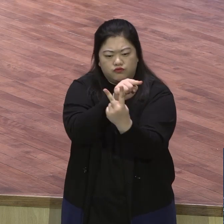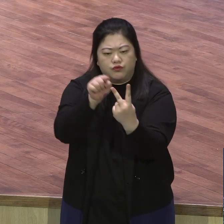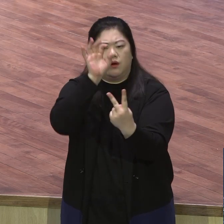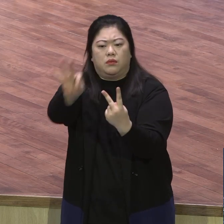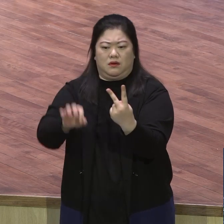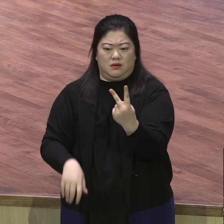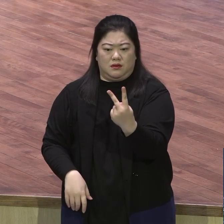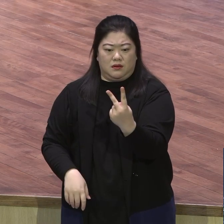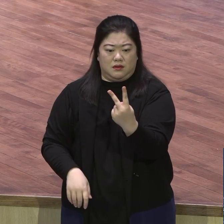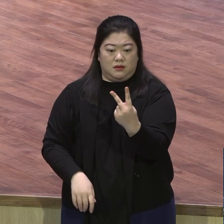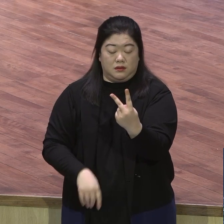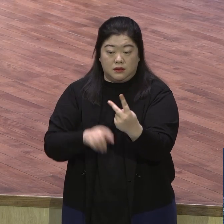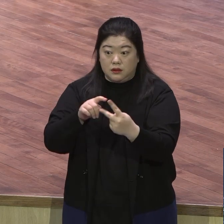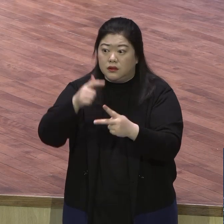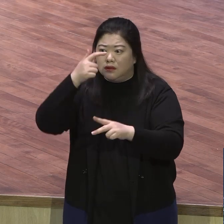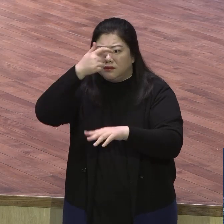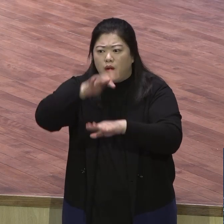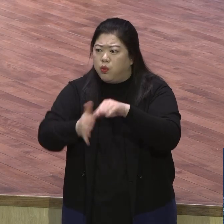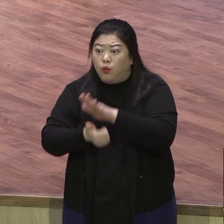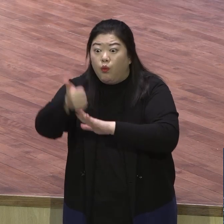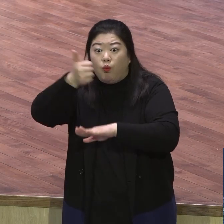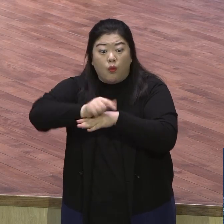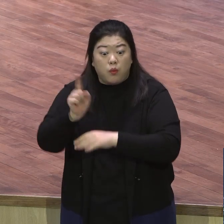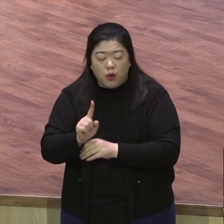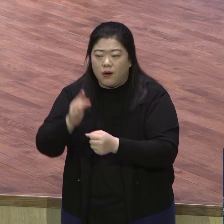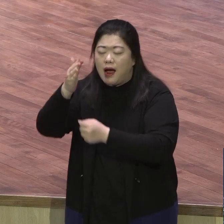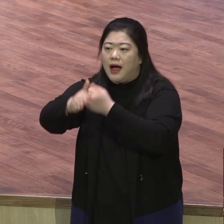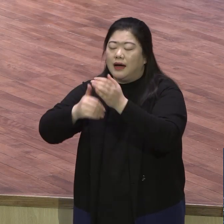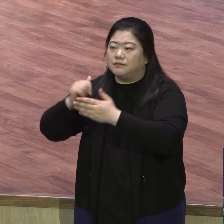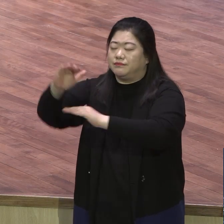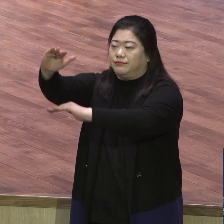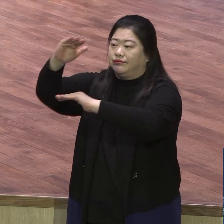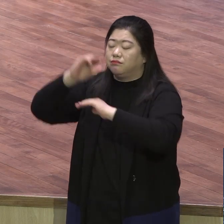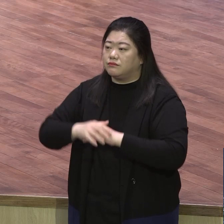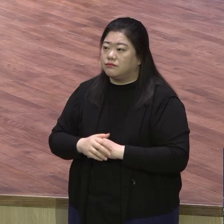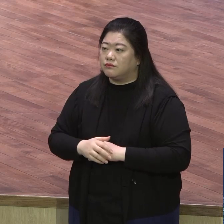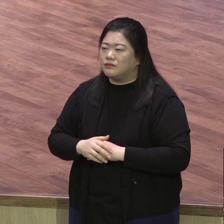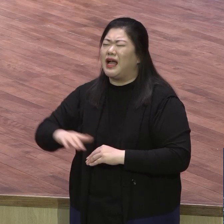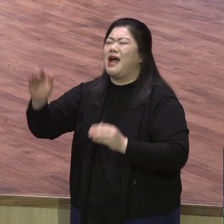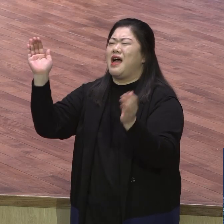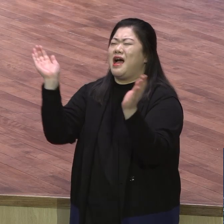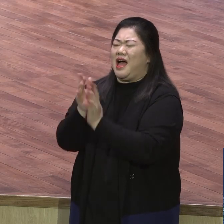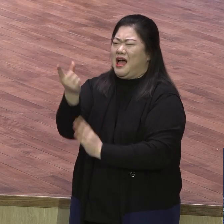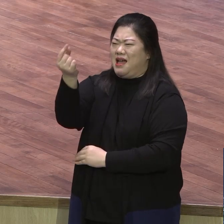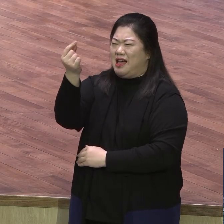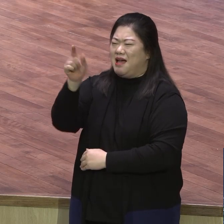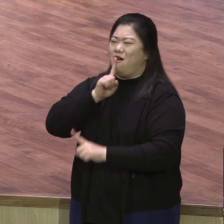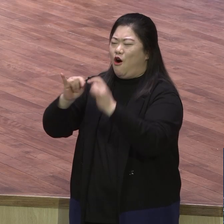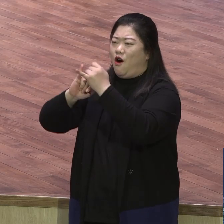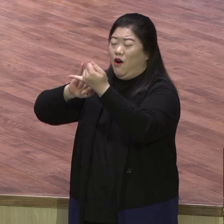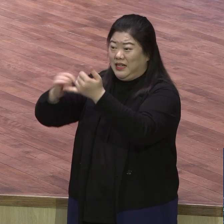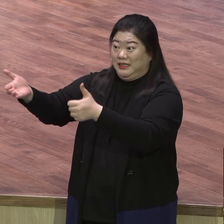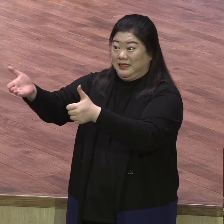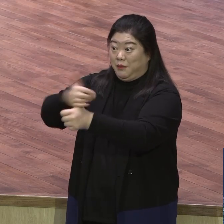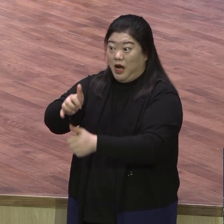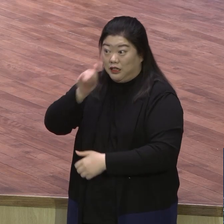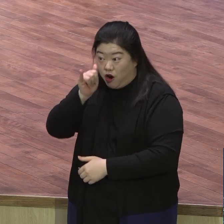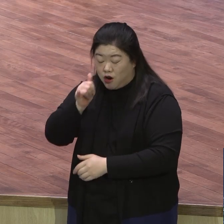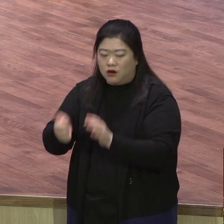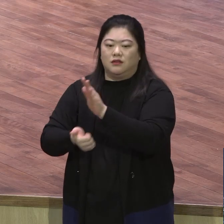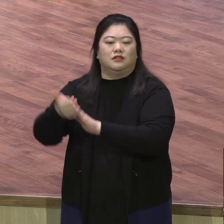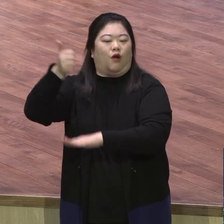실패가 뭐예요? 하나님 음성을 들었냐 못 들었냐 하나님의 말씀을 잡았냐 못 잡았냐 이 말이 하나님 앞에서 정말 새로운